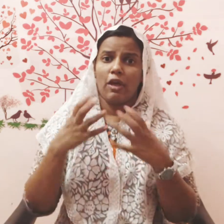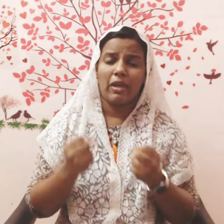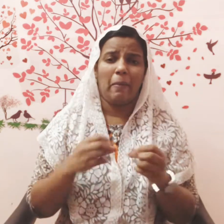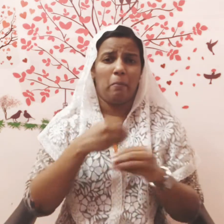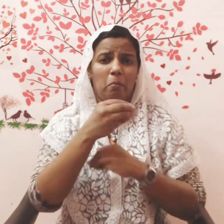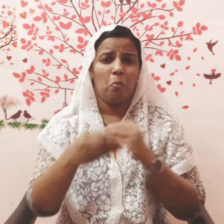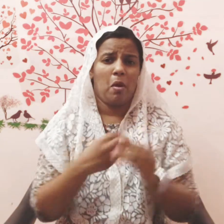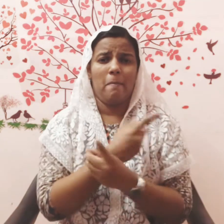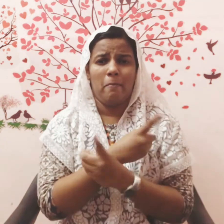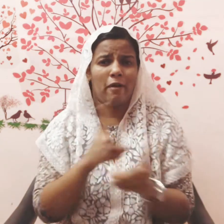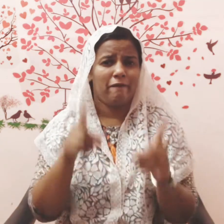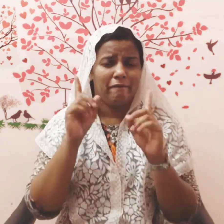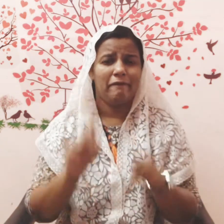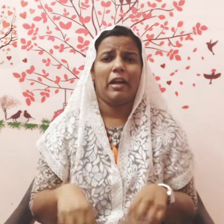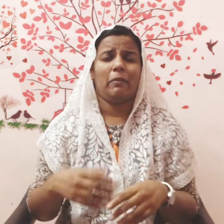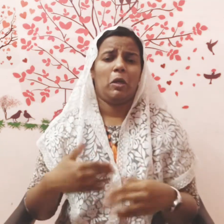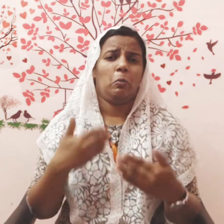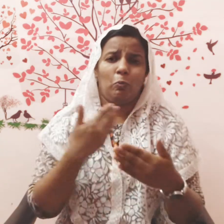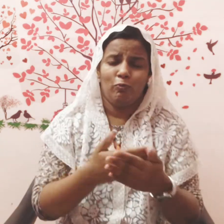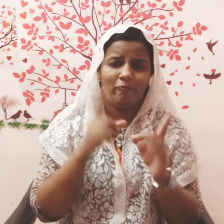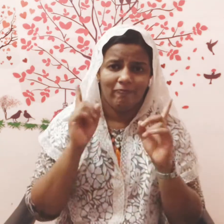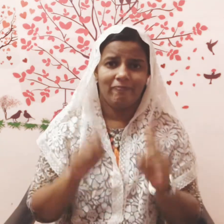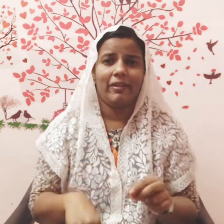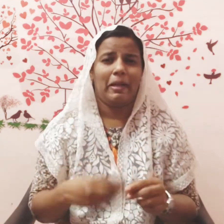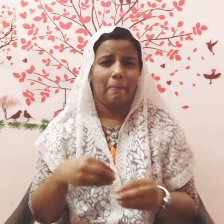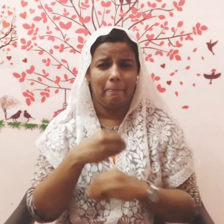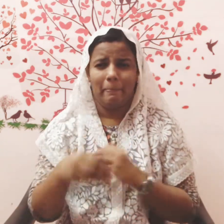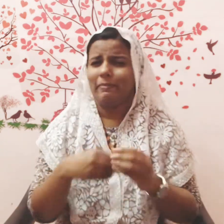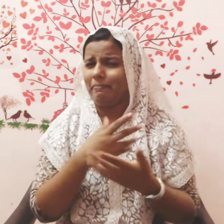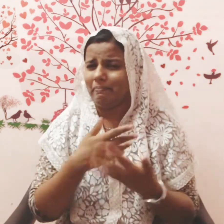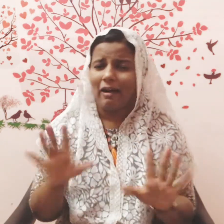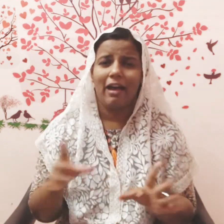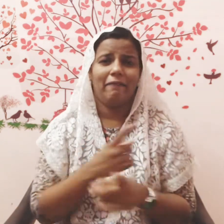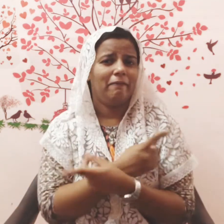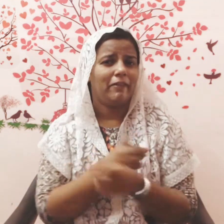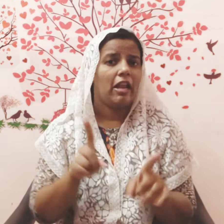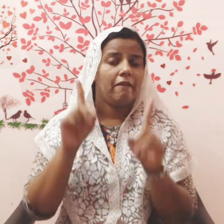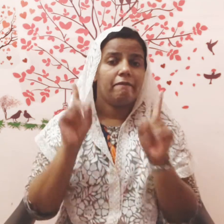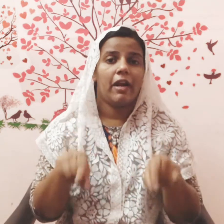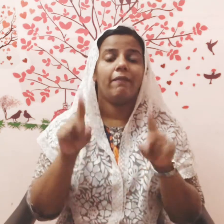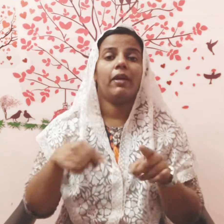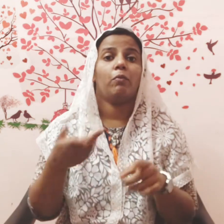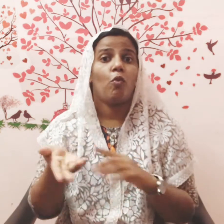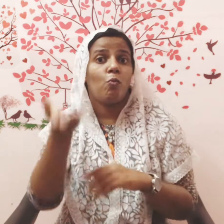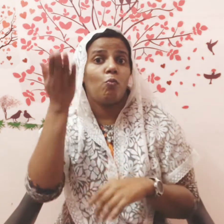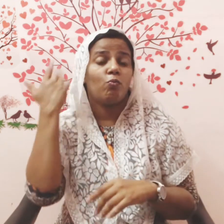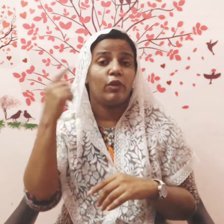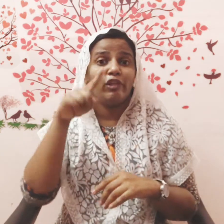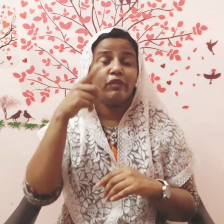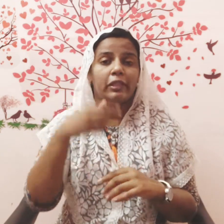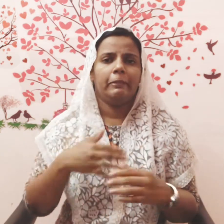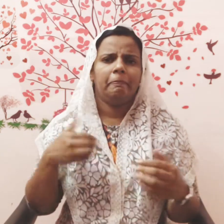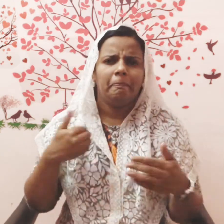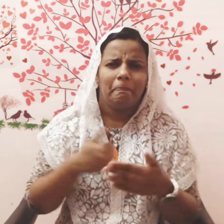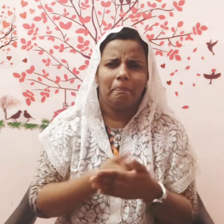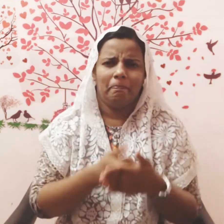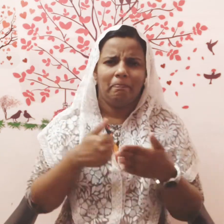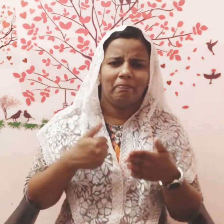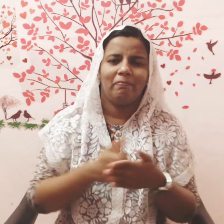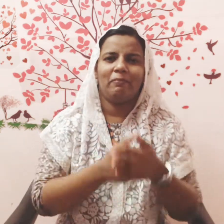എങ്ങനെയും ഈ പ്രശ്നത്തിൽ നിന്ന് പുറത്തു വരണം, എങ്ങനെയും ഈ ബുദ്ധിമുട്ടിൽ നിന്ന് പുറത്തു വരണം, എങ്ങനെയും ഈ കഷ്ടതയിൽ നിന്ന് പുറത്തു വരണം എന്ന് അവിടെ കഴിഞ്ഞ കാല ജീവിതം അവളെ പ്രഷർ ചെയ്തപ്പോൾ